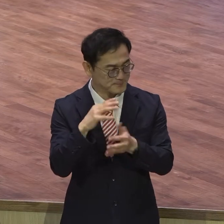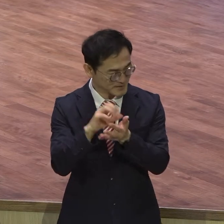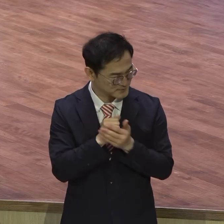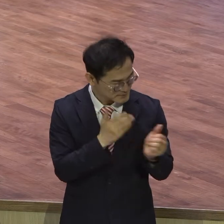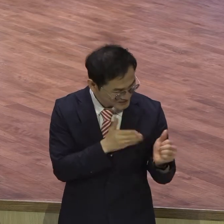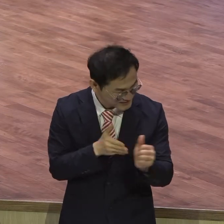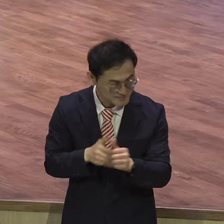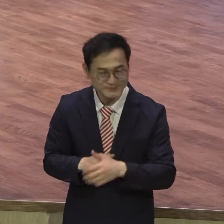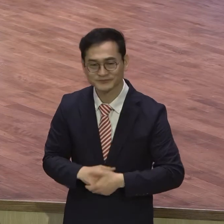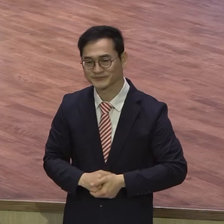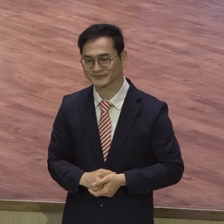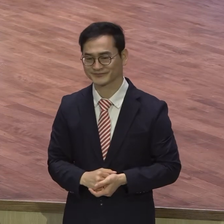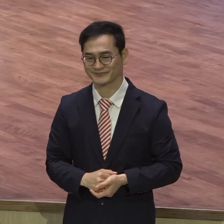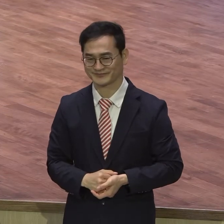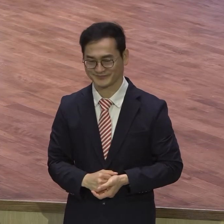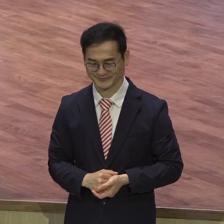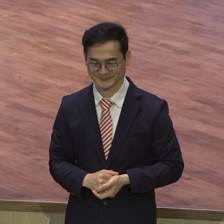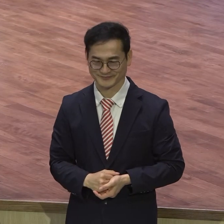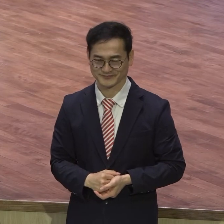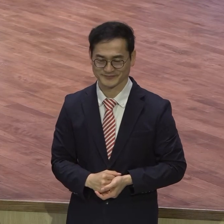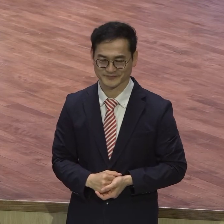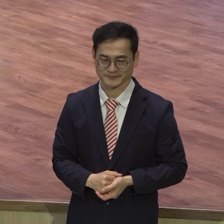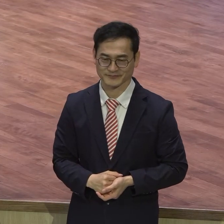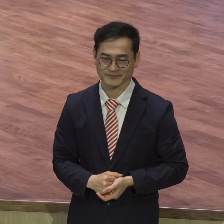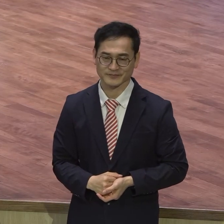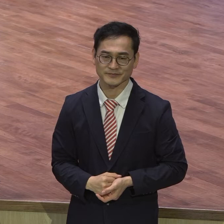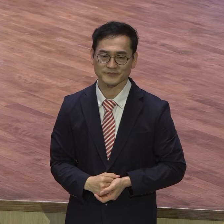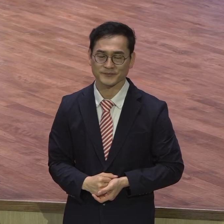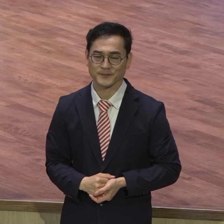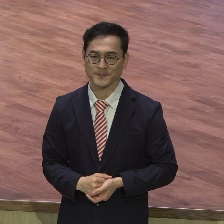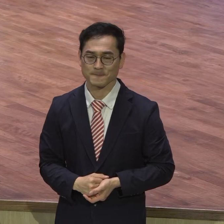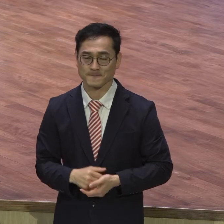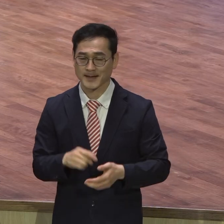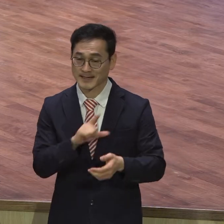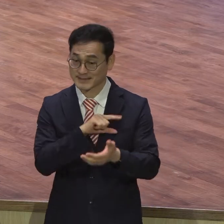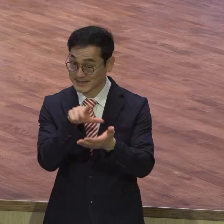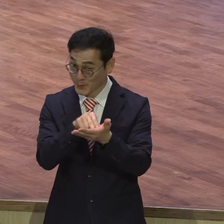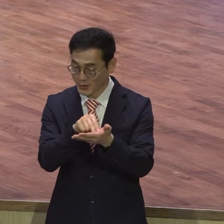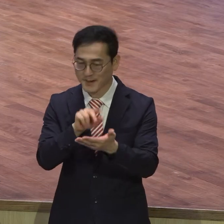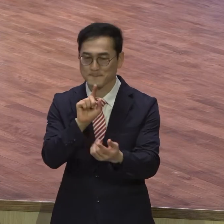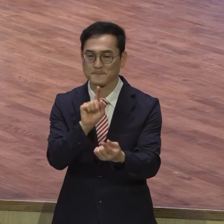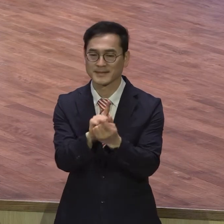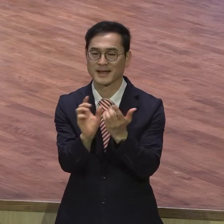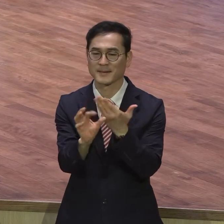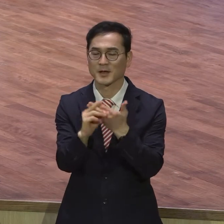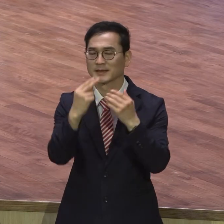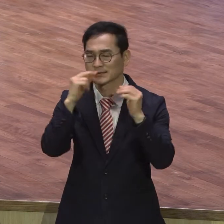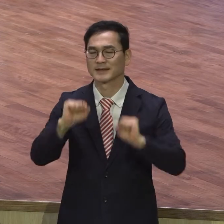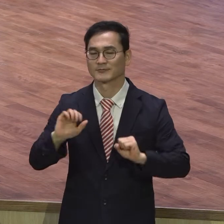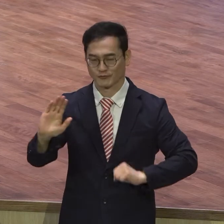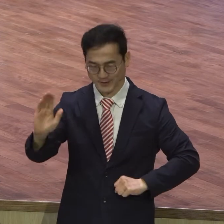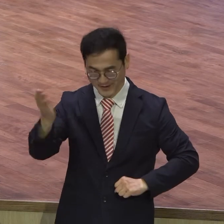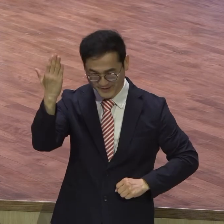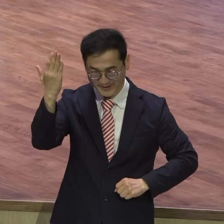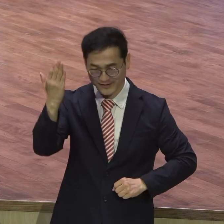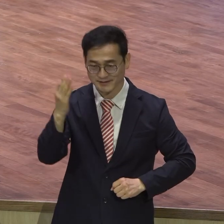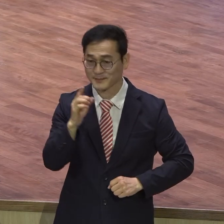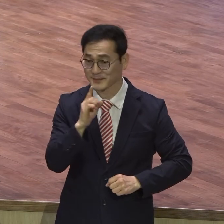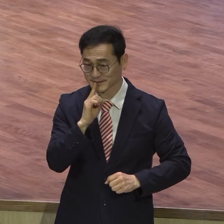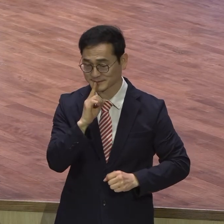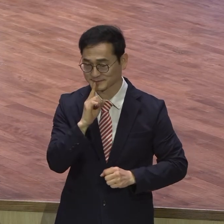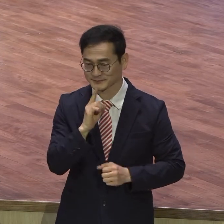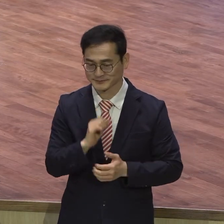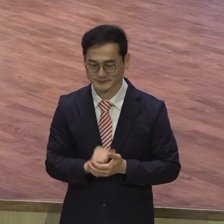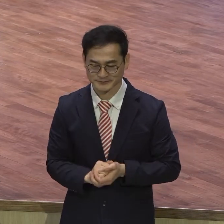이거된 말씀 가지고 만나면 산다 라는 제목으로 말씀을 드립니다. 지난 주간은